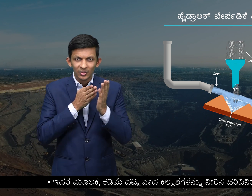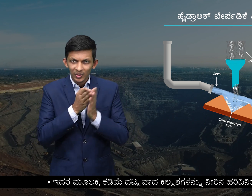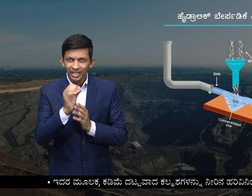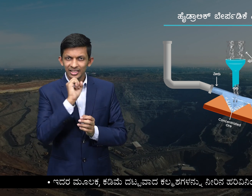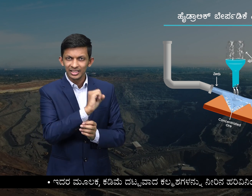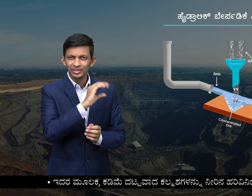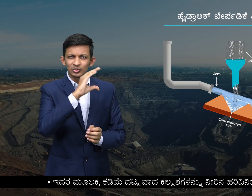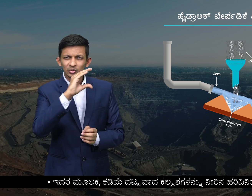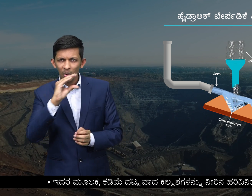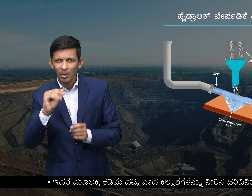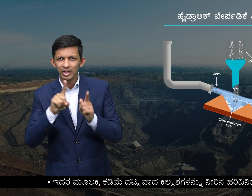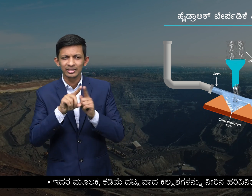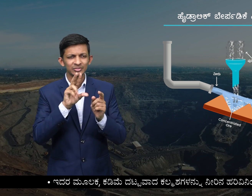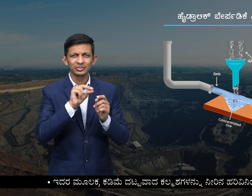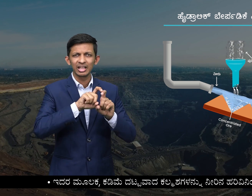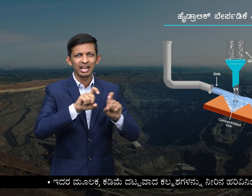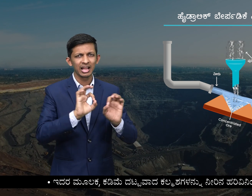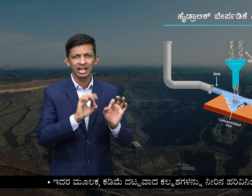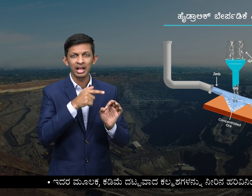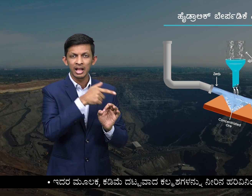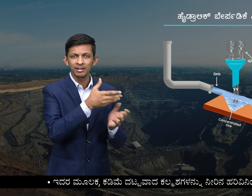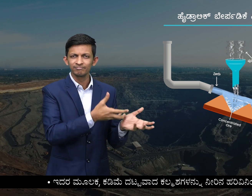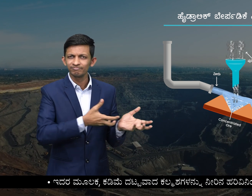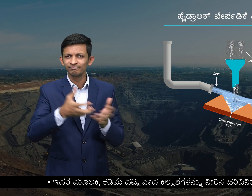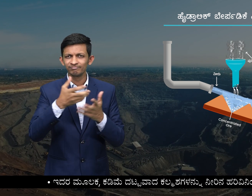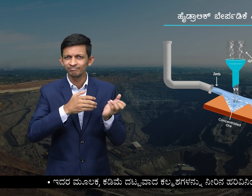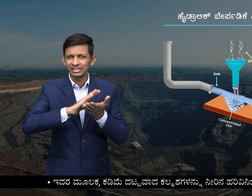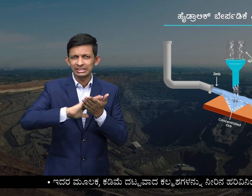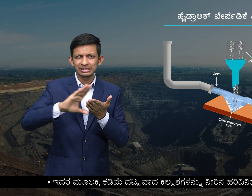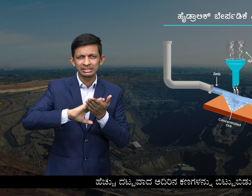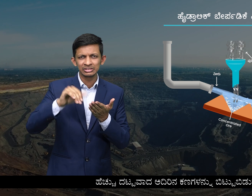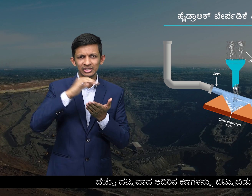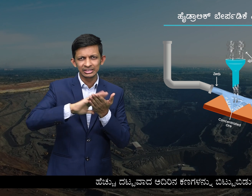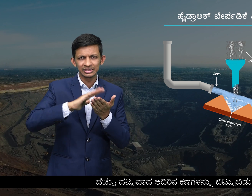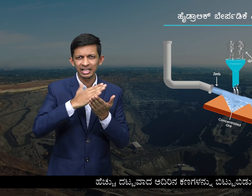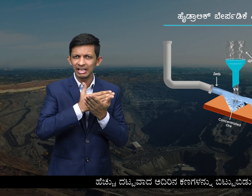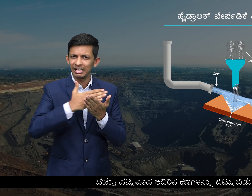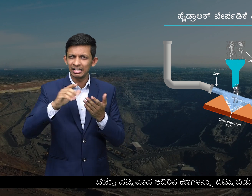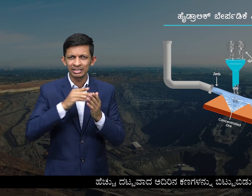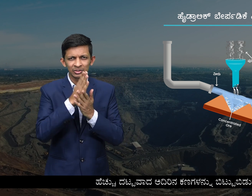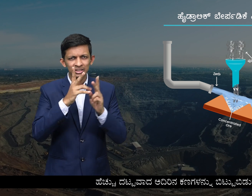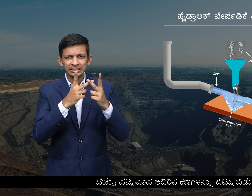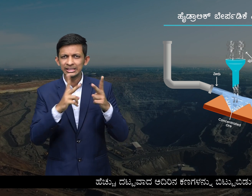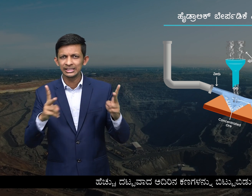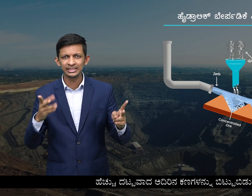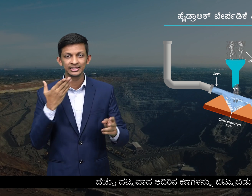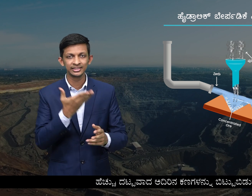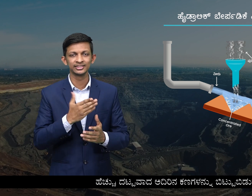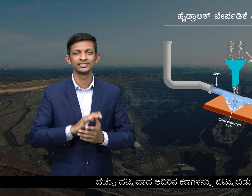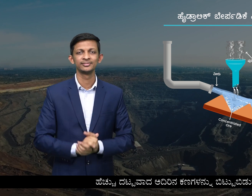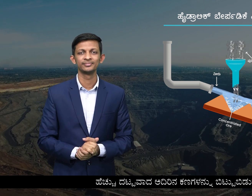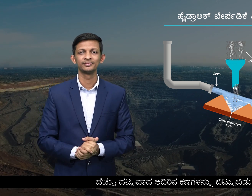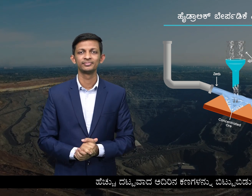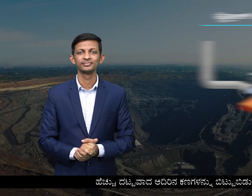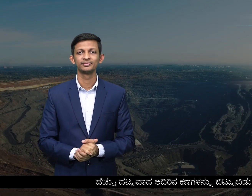ಇದರ ಮೂಲಕ ಕಡಿಮೆ ದಟ್ಟವಾದ ಕಲ್ಮಶಗಳನ್ನ ನೀರಿನ ಹರಿವಿನಿಂದ ಒಯ್ಯಲಾಗುತ್ತೆ. ಹೆಚ್ಚು ದಟ್ಟವಾದ ಅದಿರಿನ ಕಣಗಳನ್ನ ಬಿಟ್ಟು